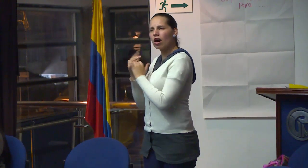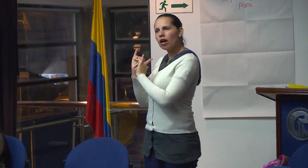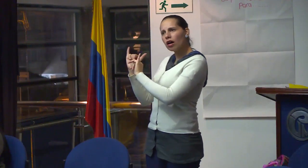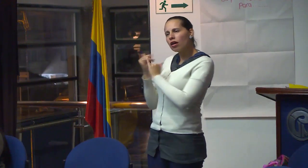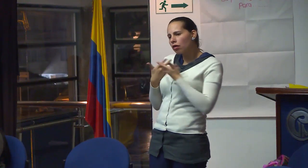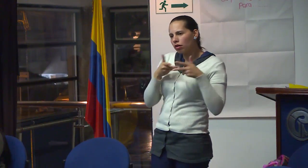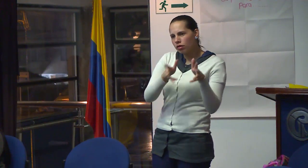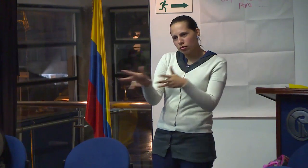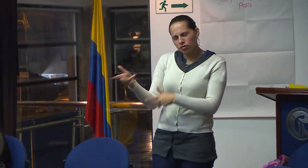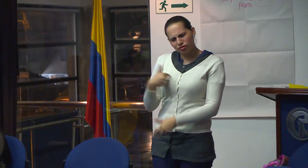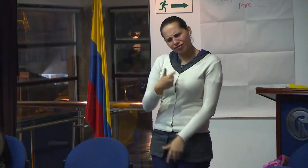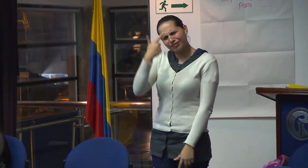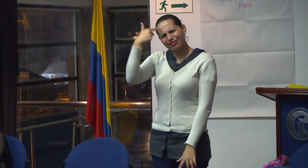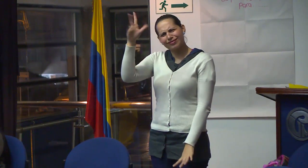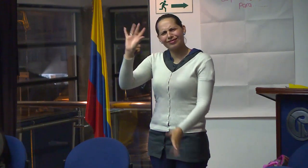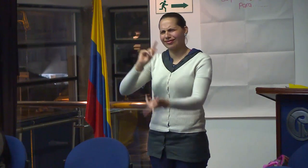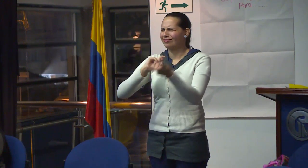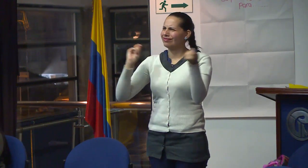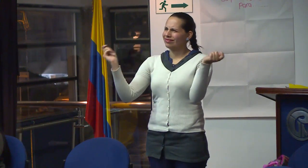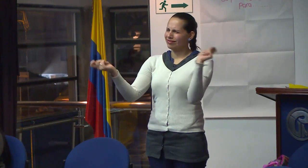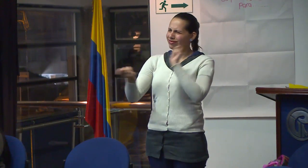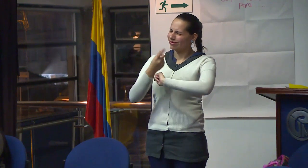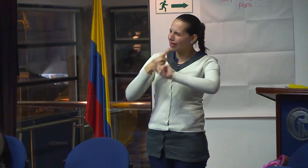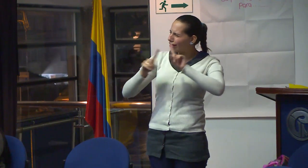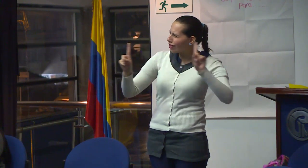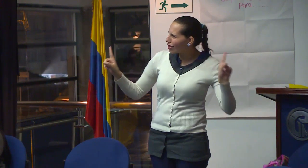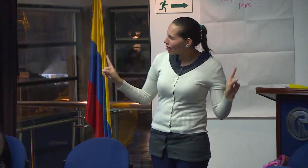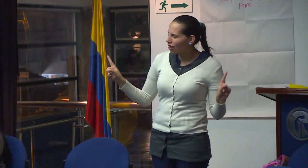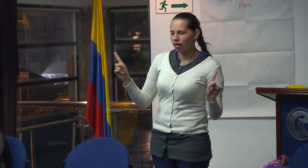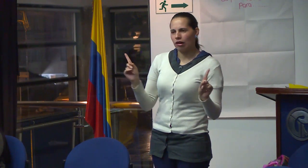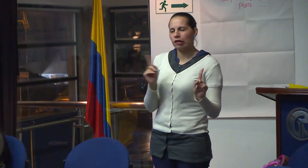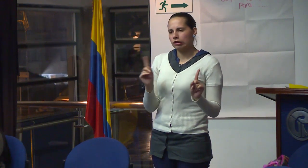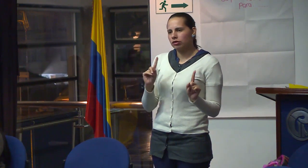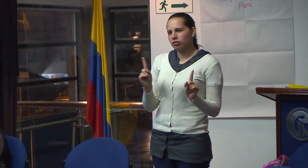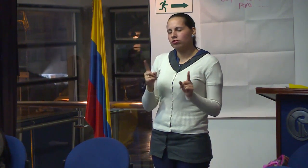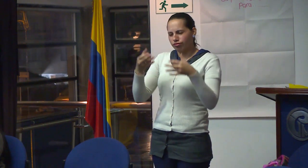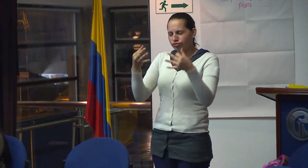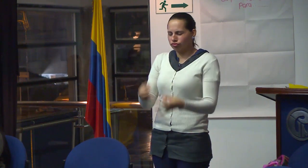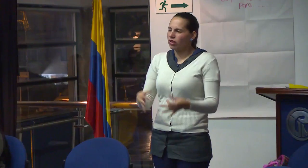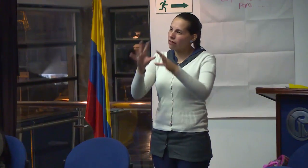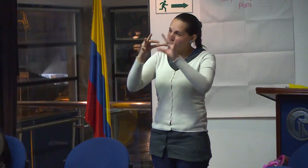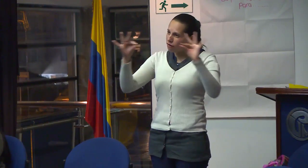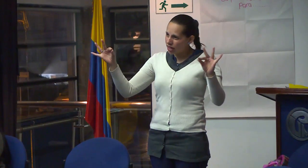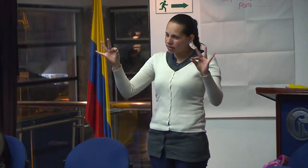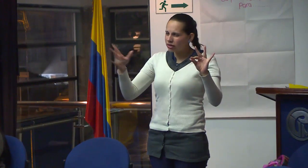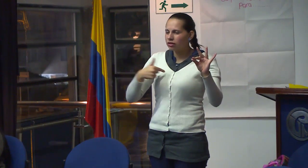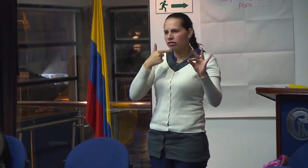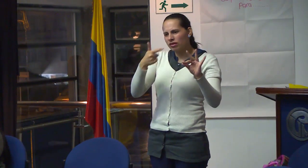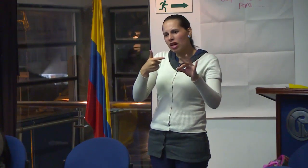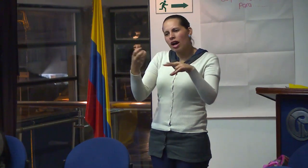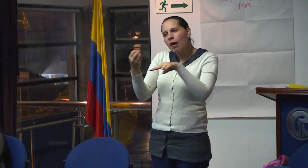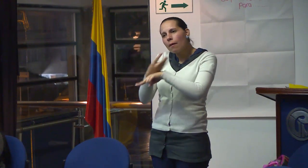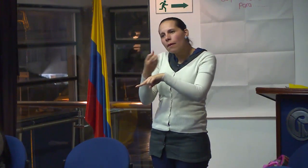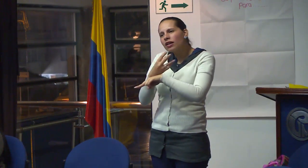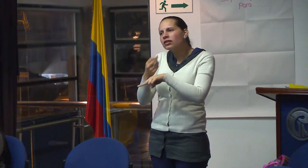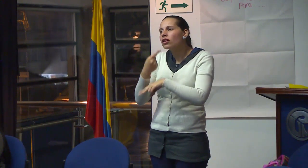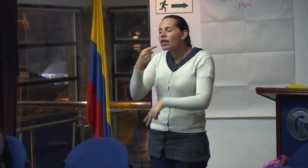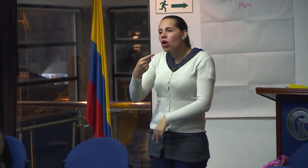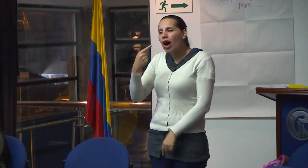cambio muy distinto. Y eso valida la frase de ellos, no son maestros como se les dijo que debían